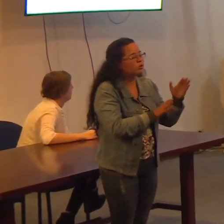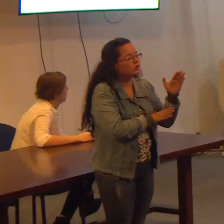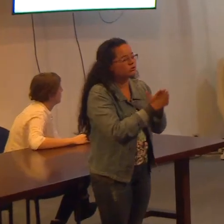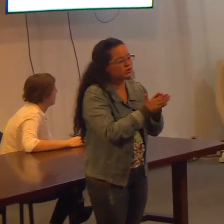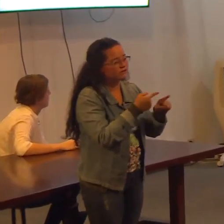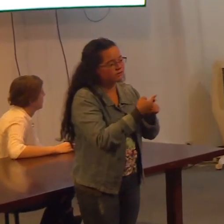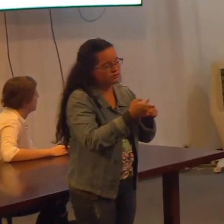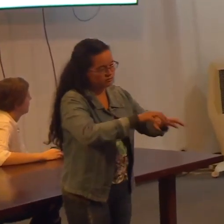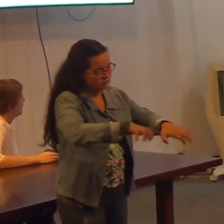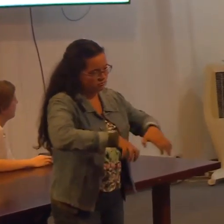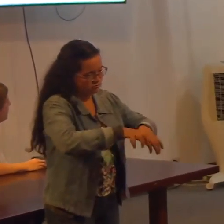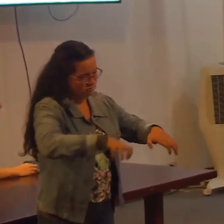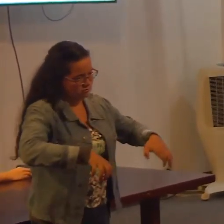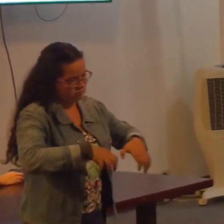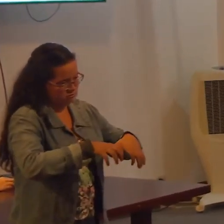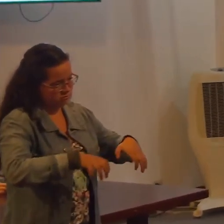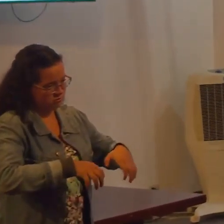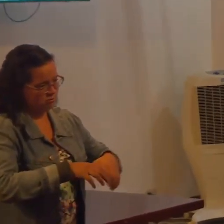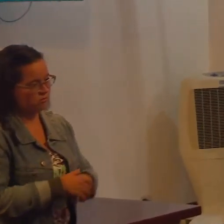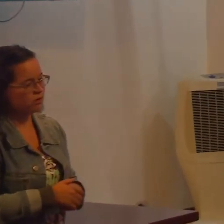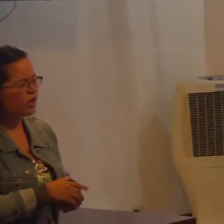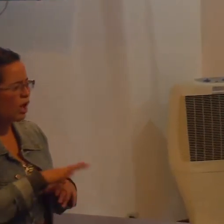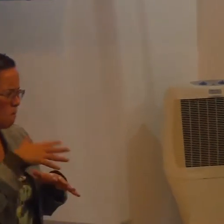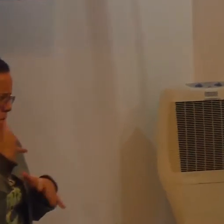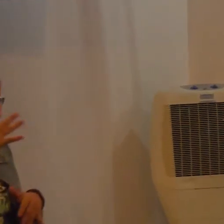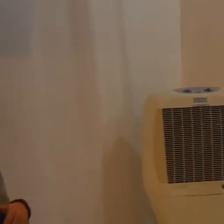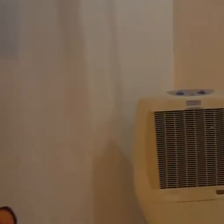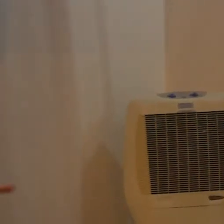lo podíamos ver mucho desde